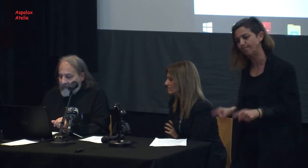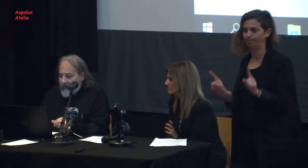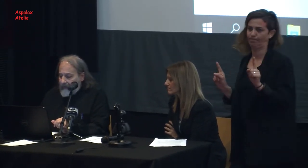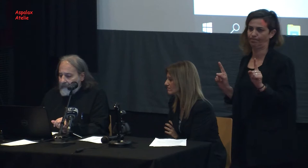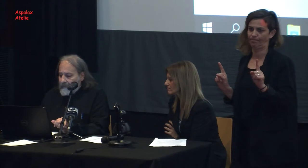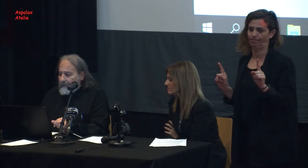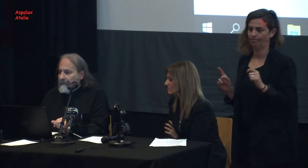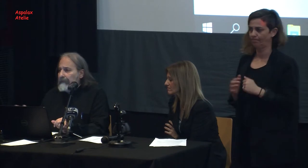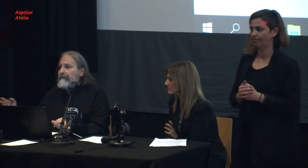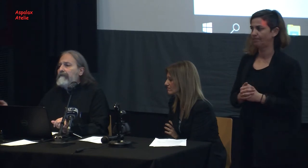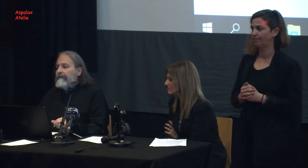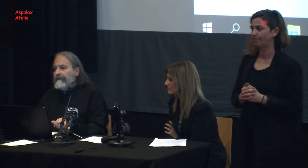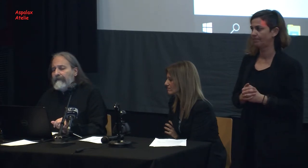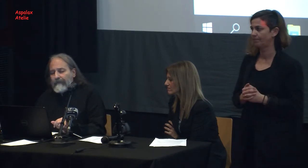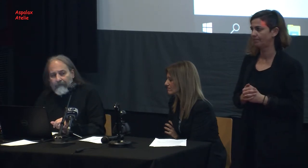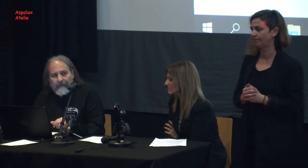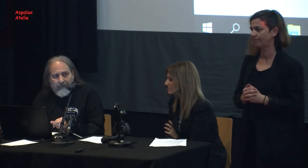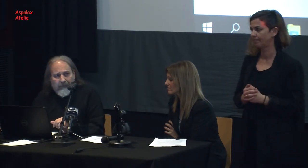Βέβαια,